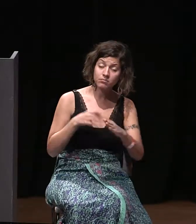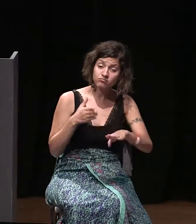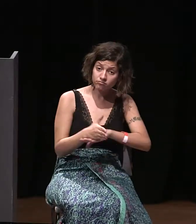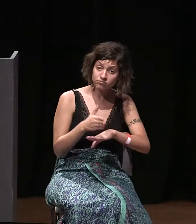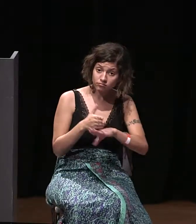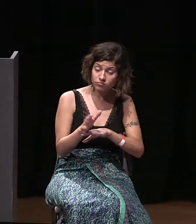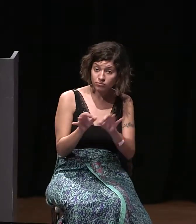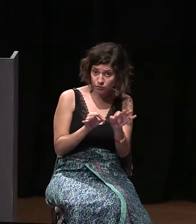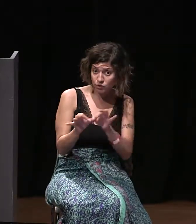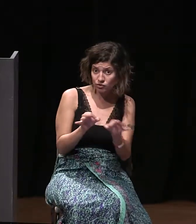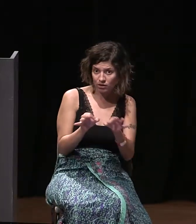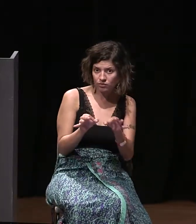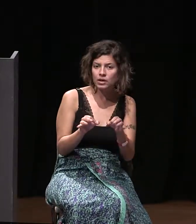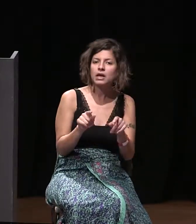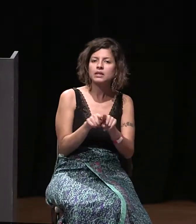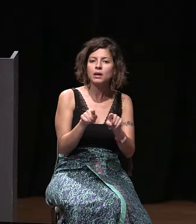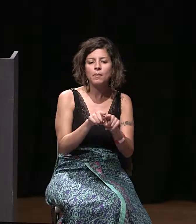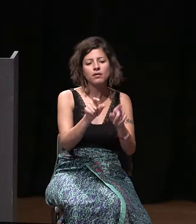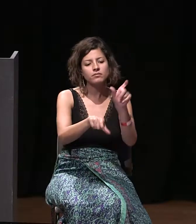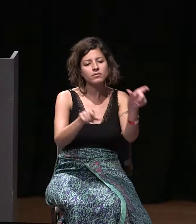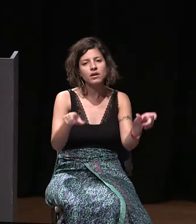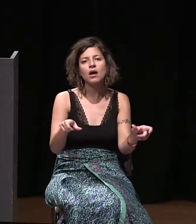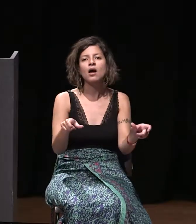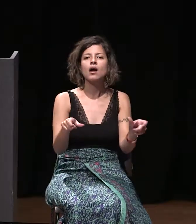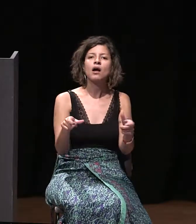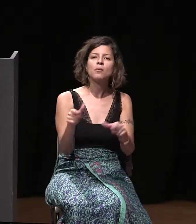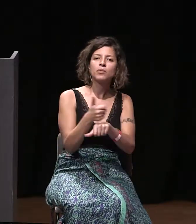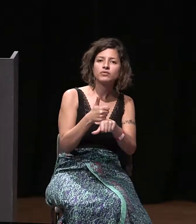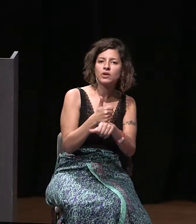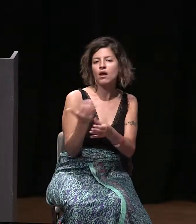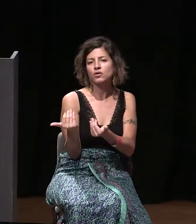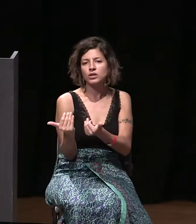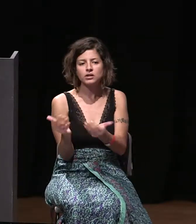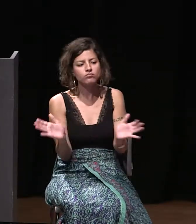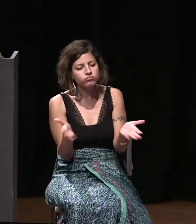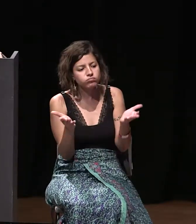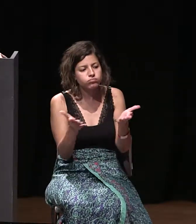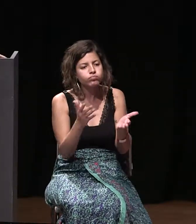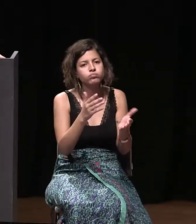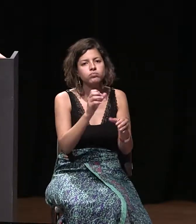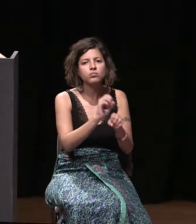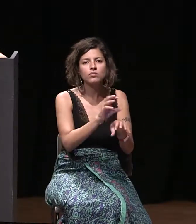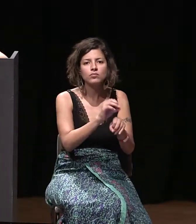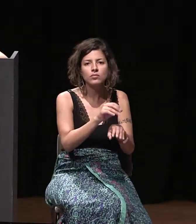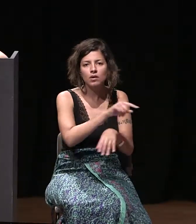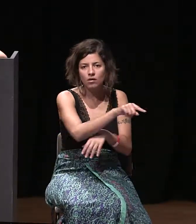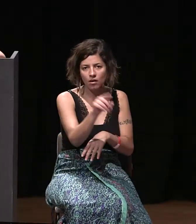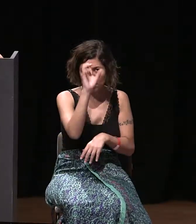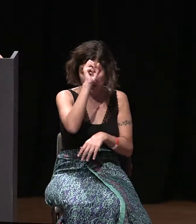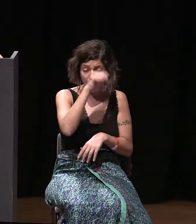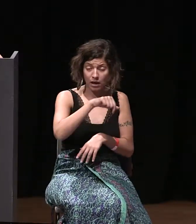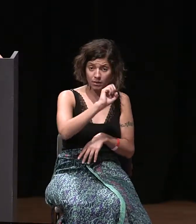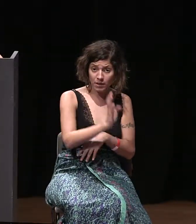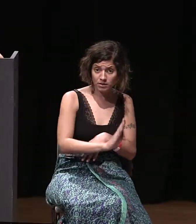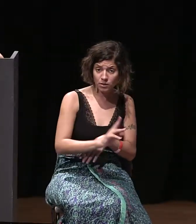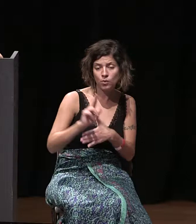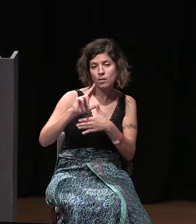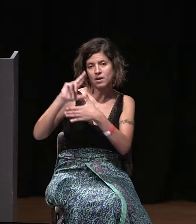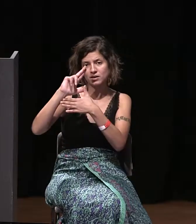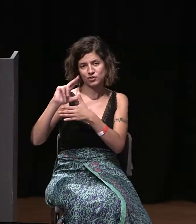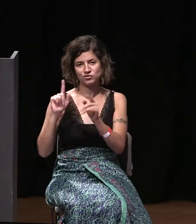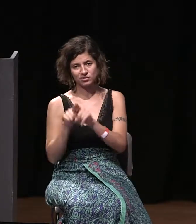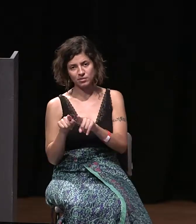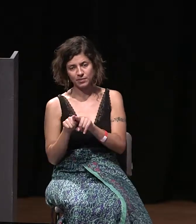e capacitado centenas de profissionais e adolescentes no Brasil e em vários países da América Latina. Desenvolveu, junto de outro profissional,